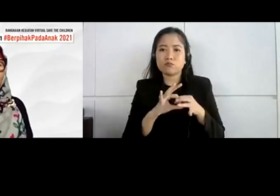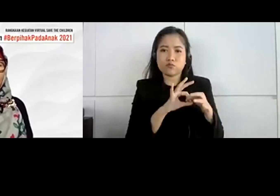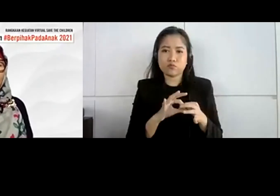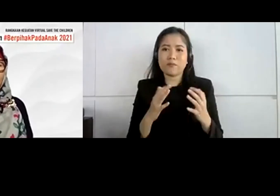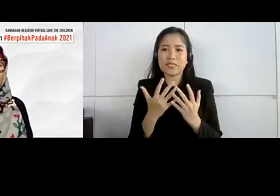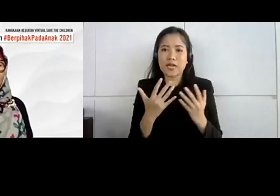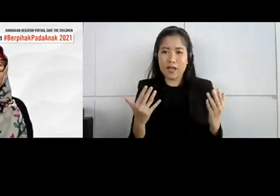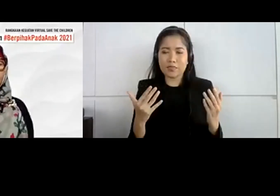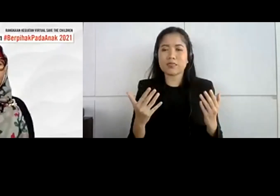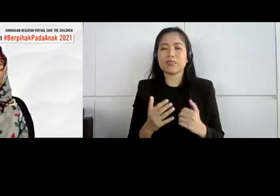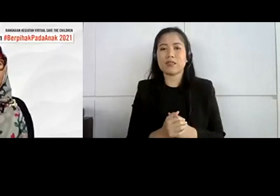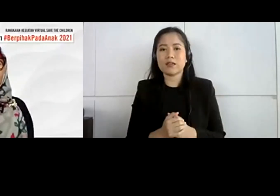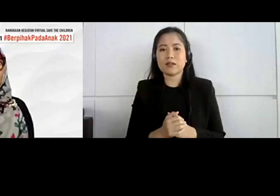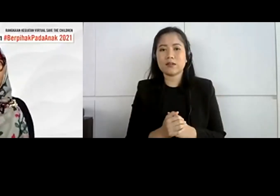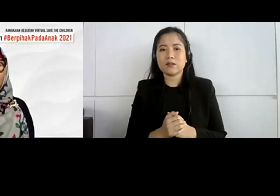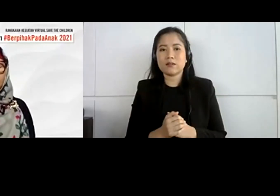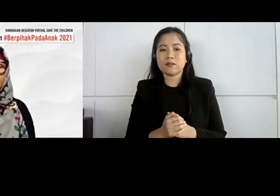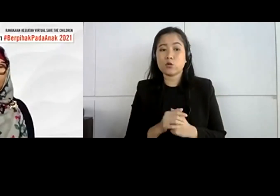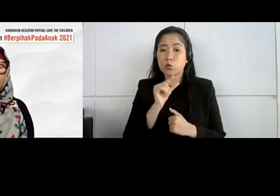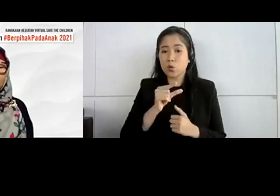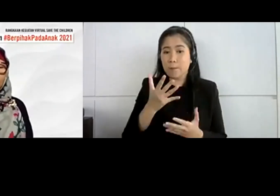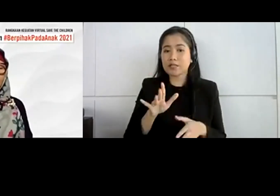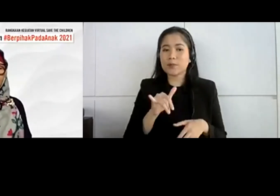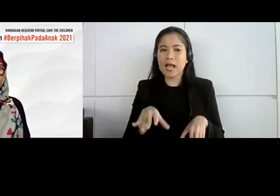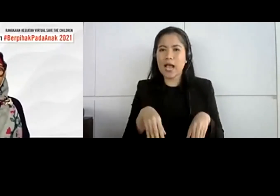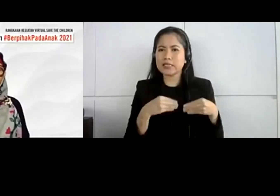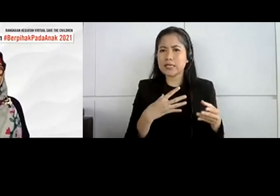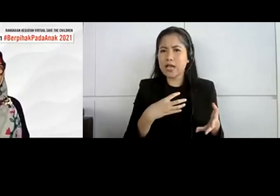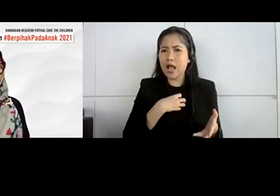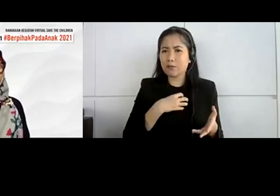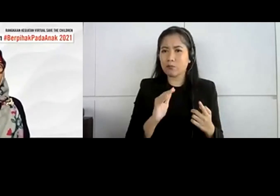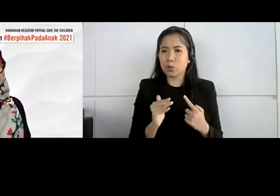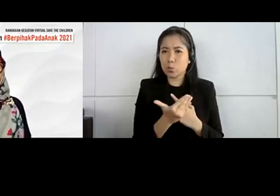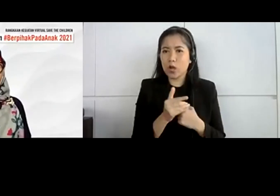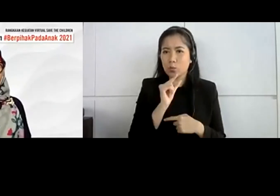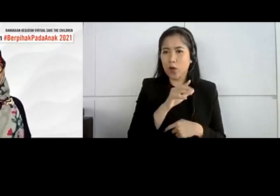pihak-pihak terkait untuk memberikan hak perlindungan kepada anak-anak kita.